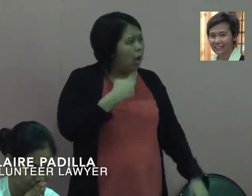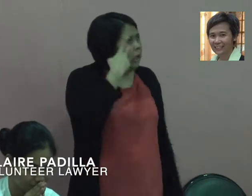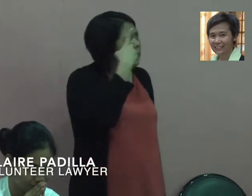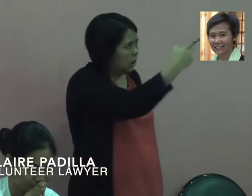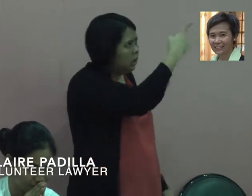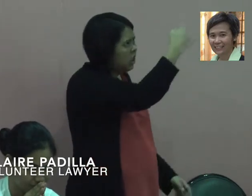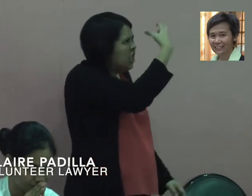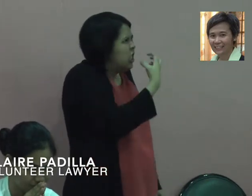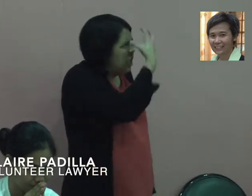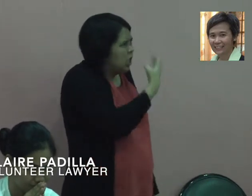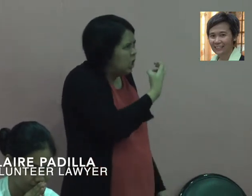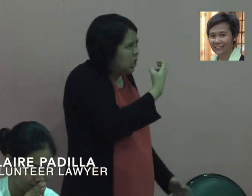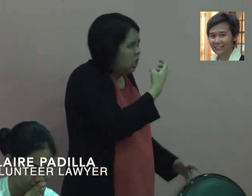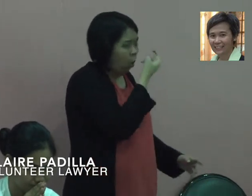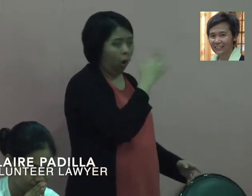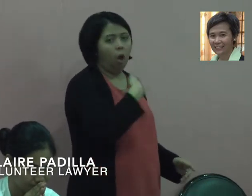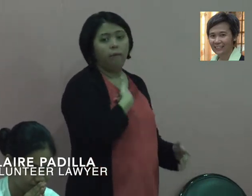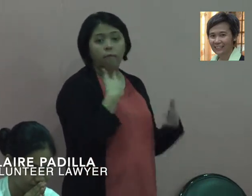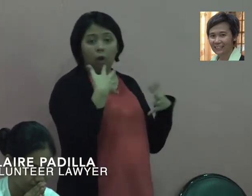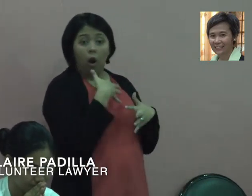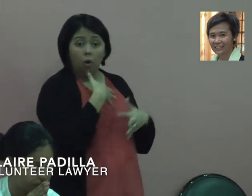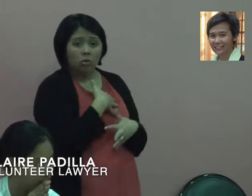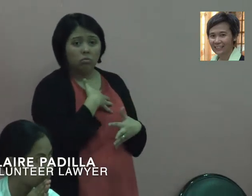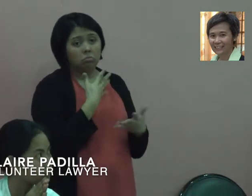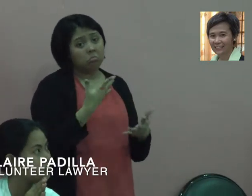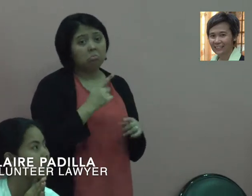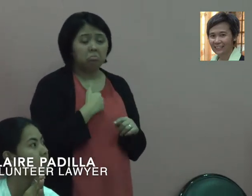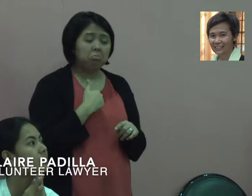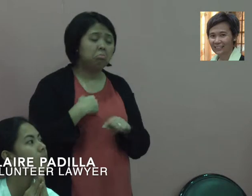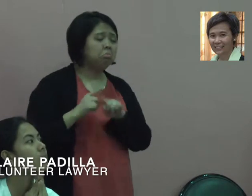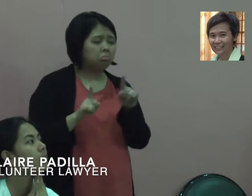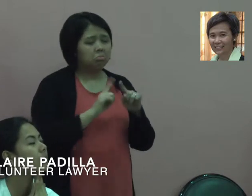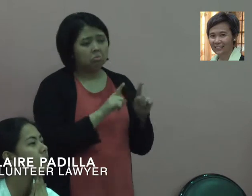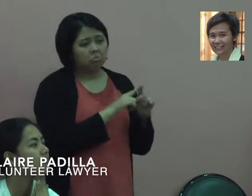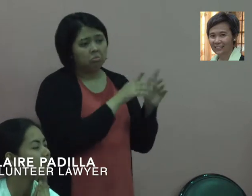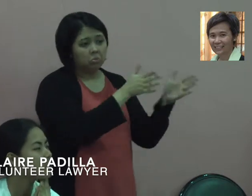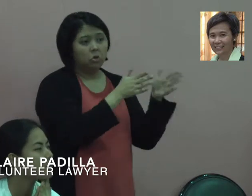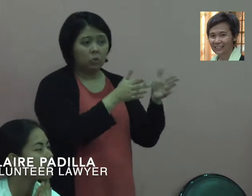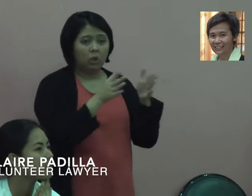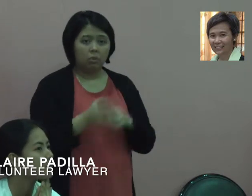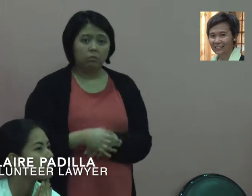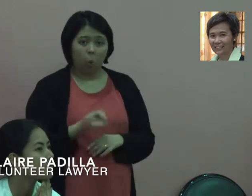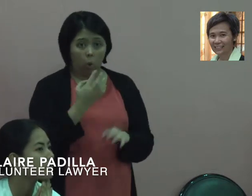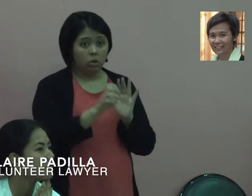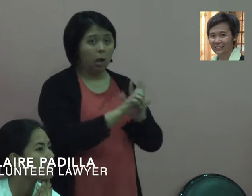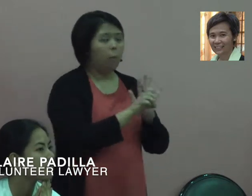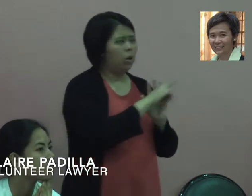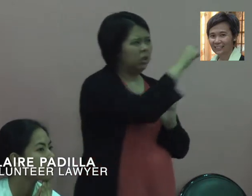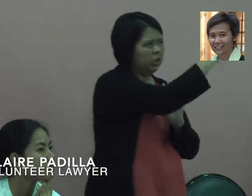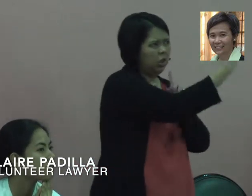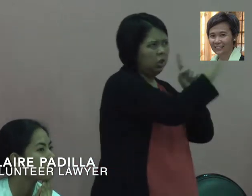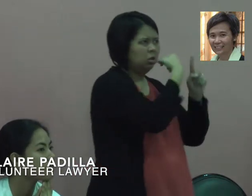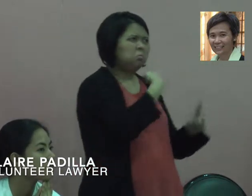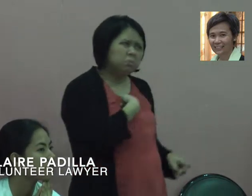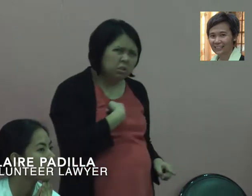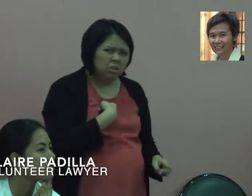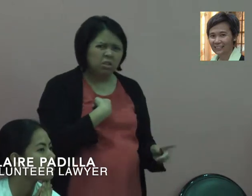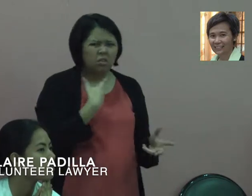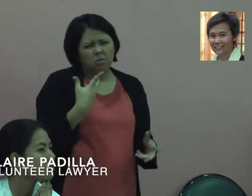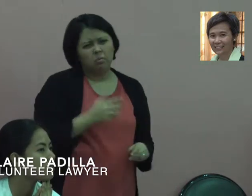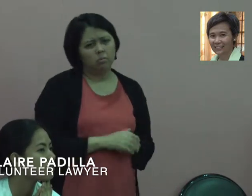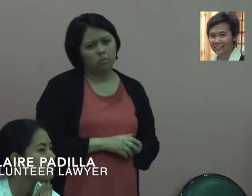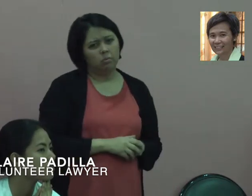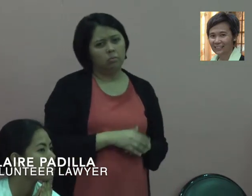natakot. Merong, kunyari, pwedeng sinasaktan, or baka gano'n, yung